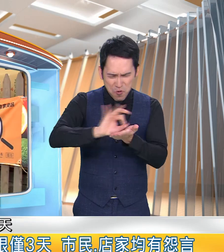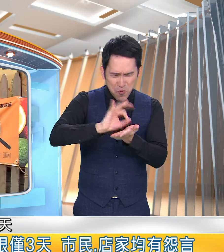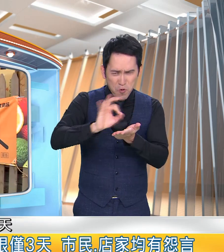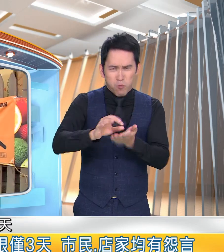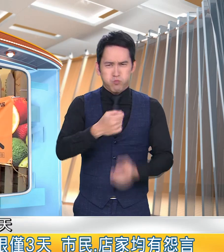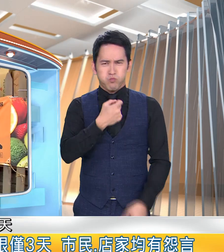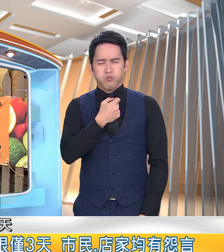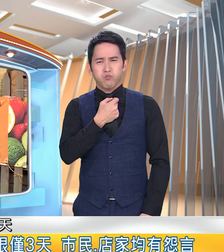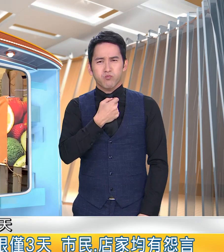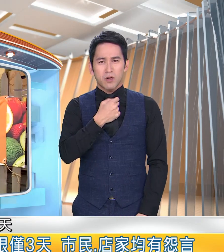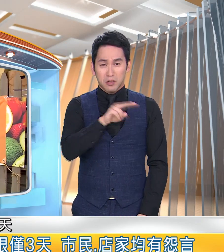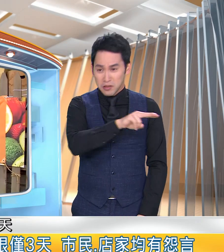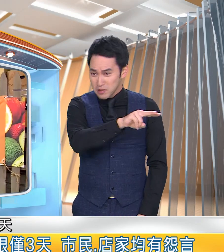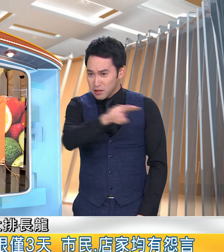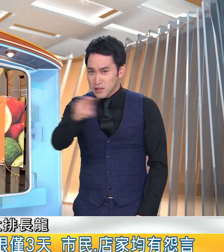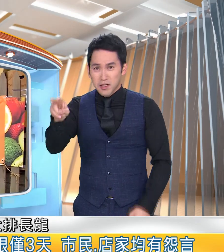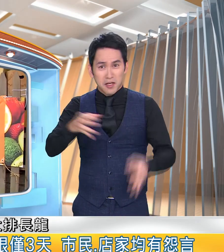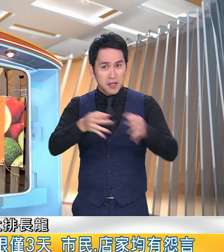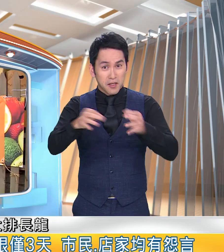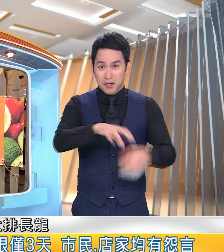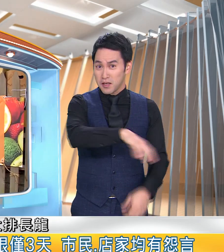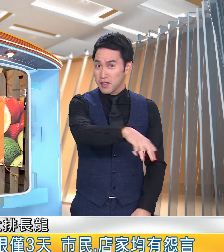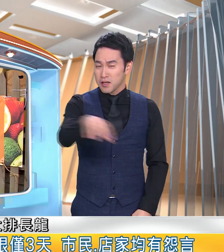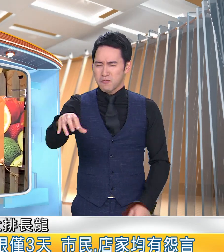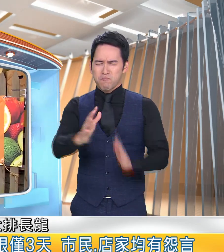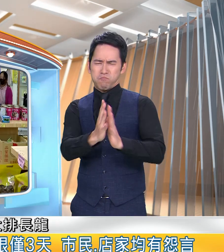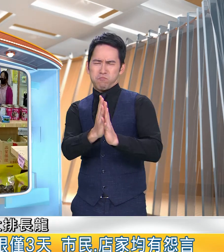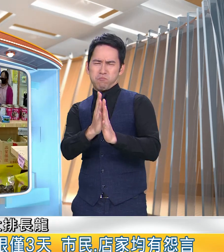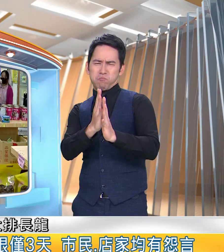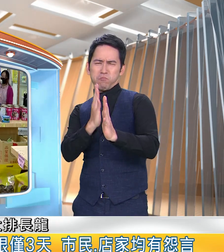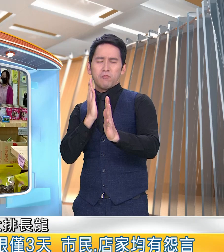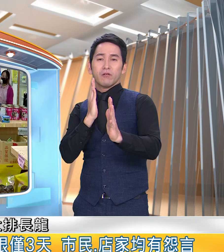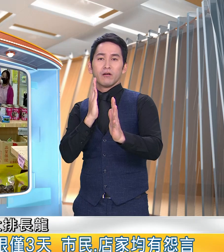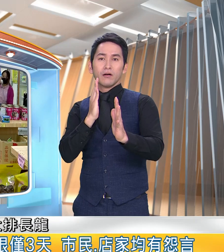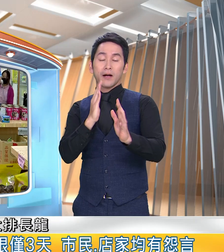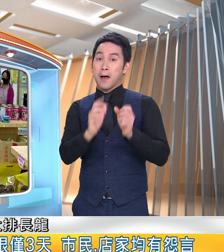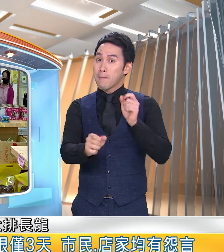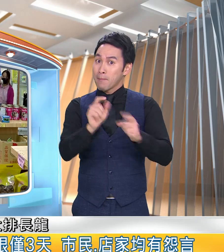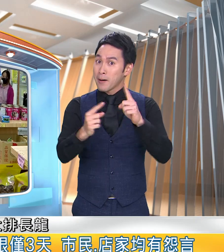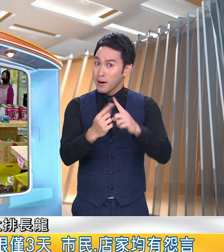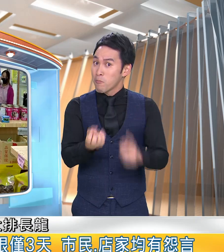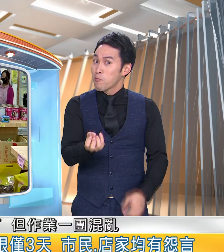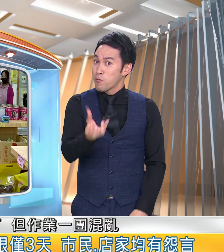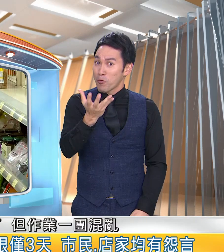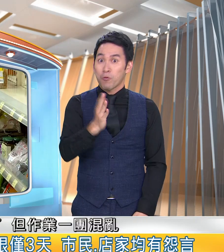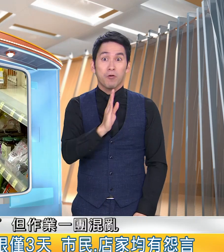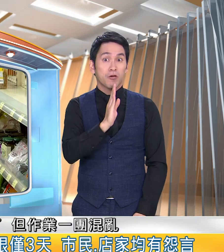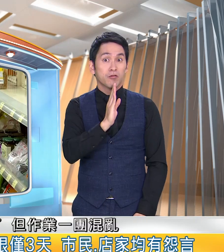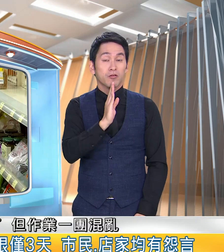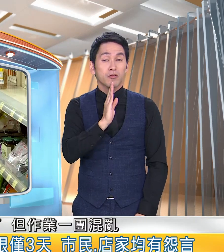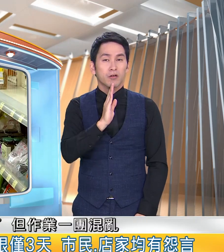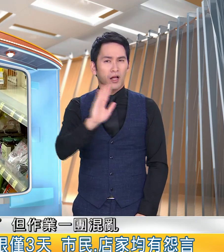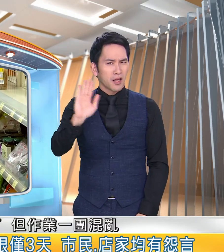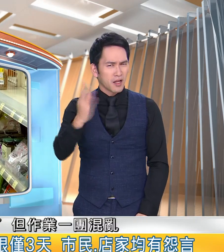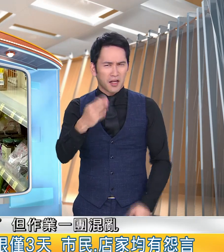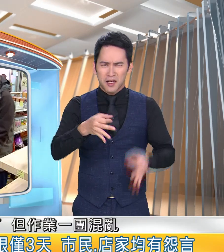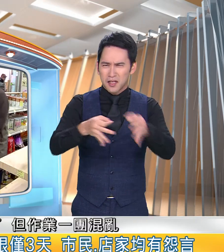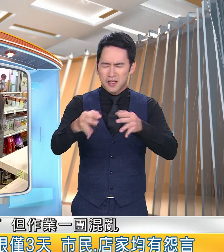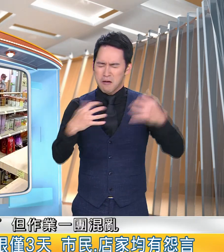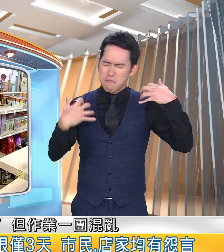只有3天，很多店家都出现了大排长龙。生意虽然变好了，但是作业